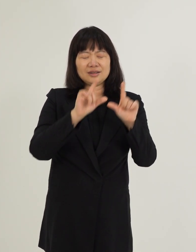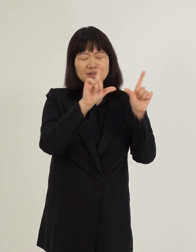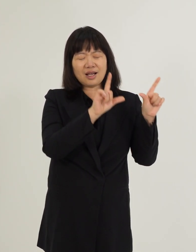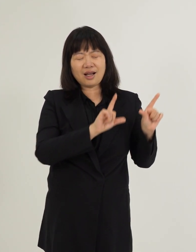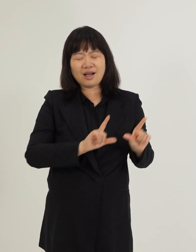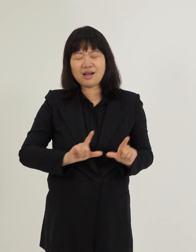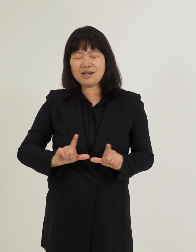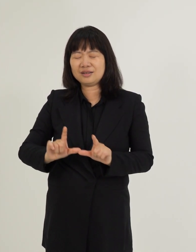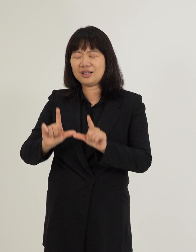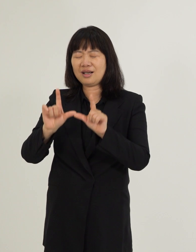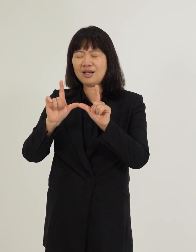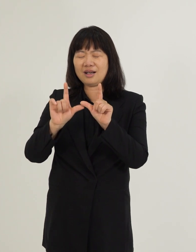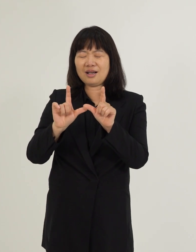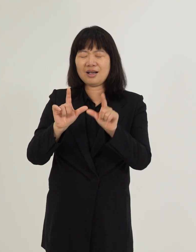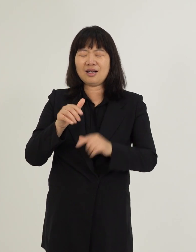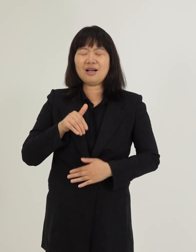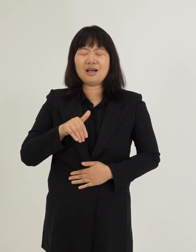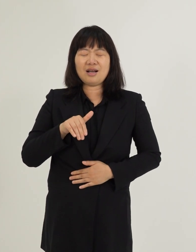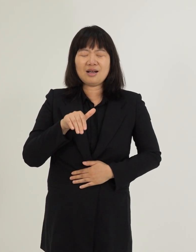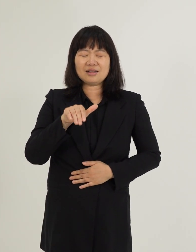따라